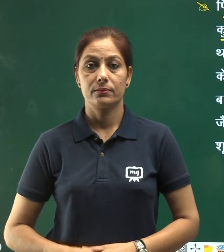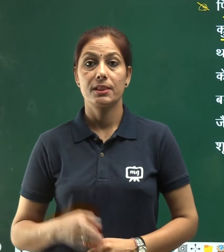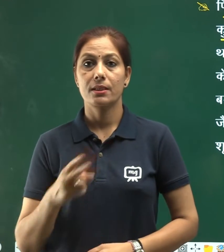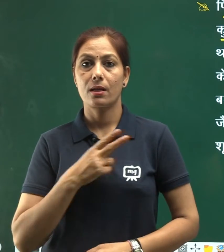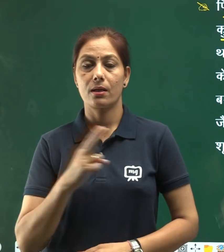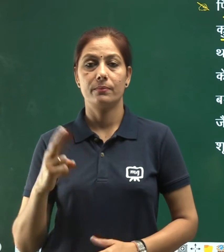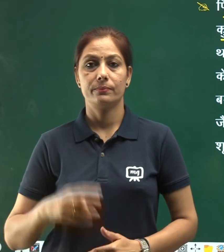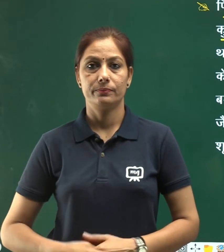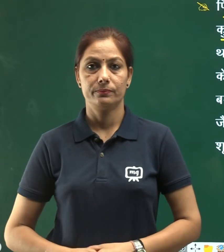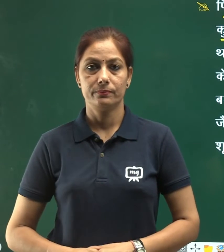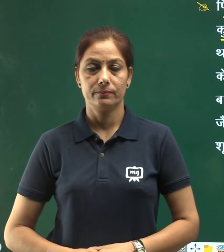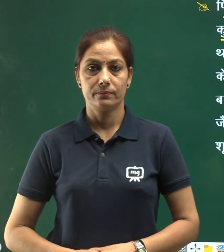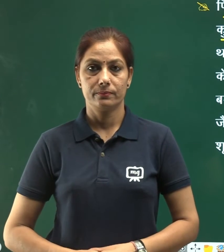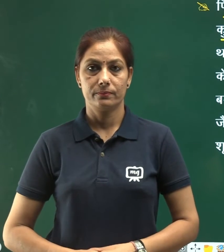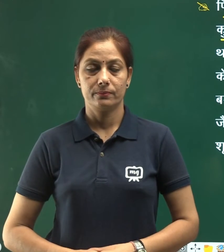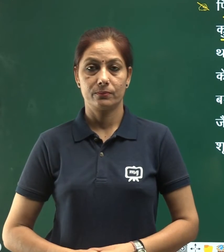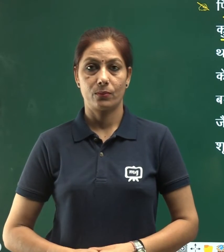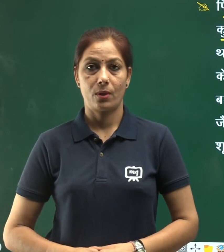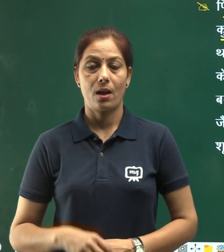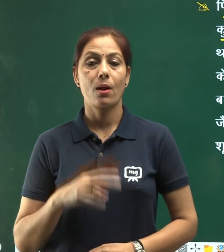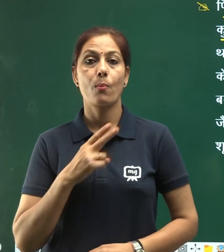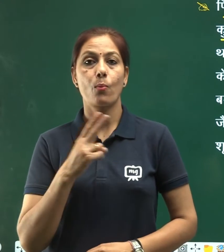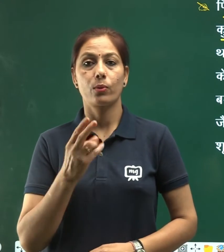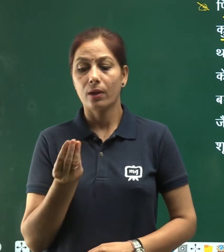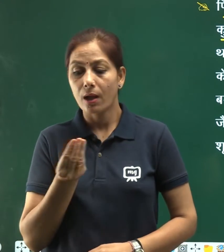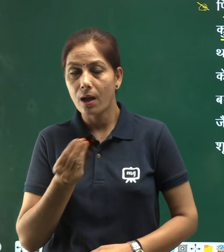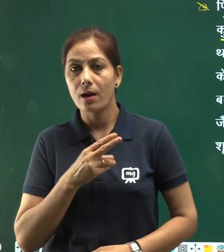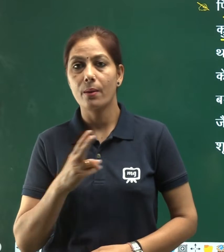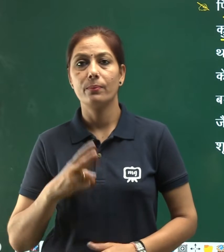नाम भूलो था,